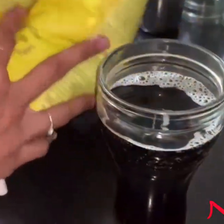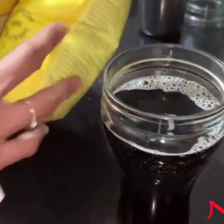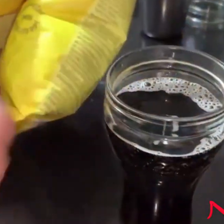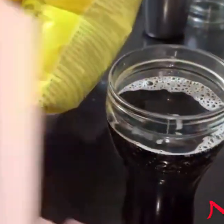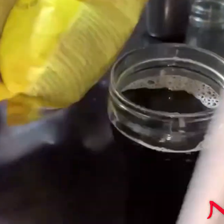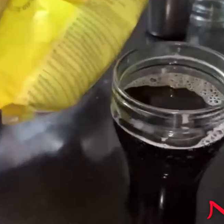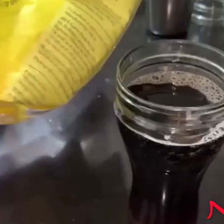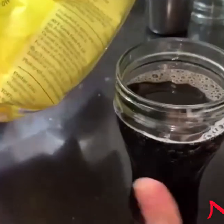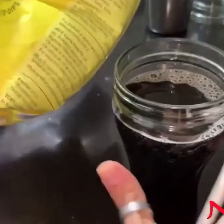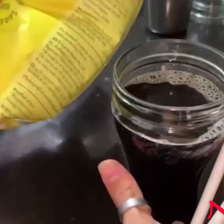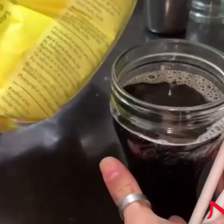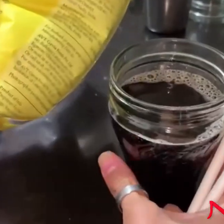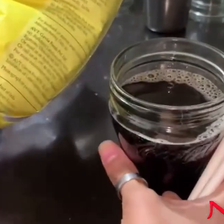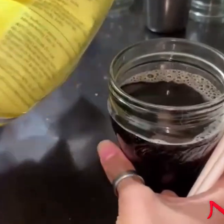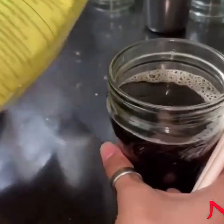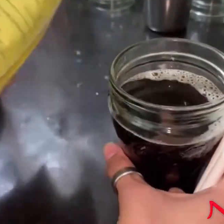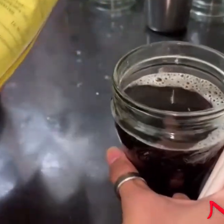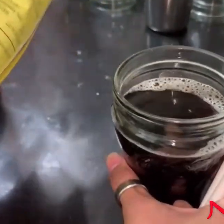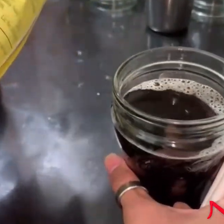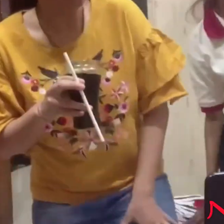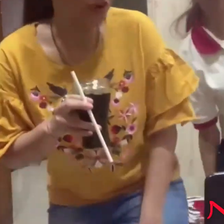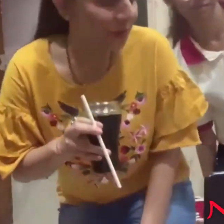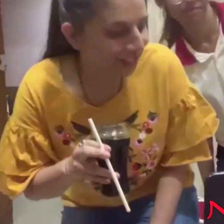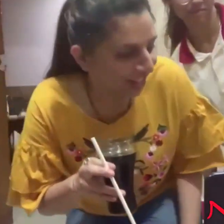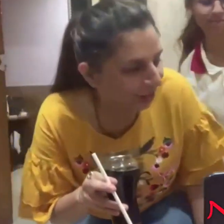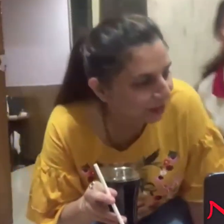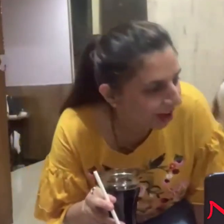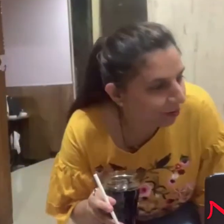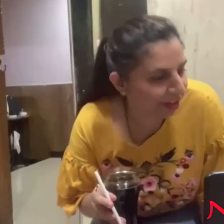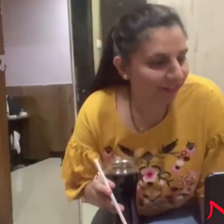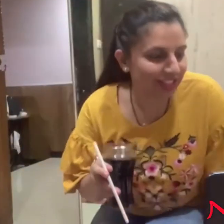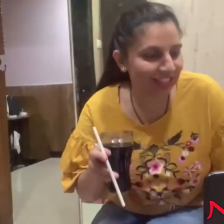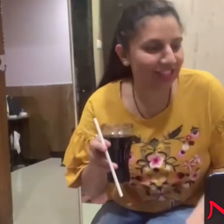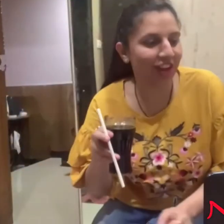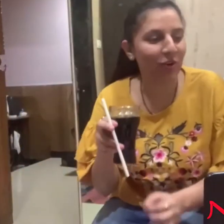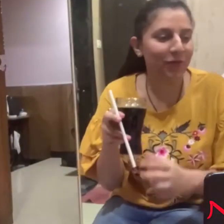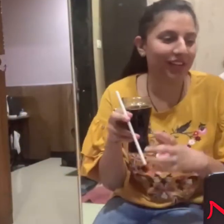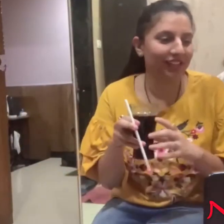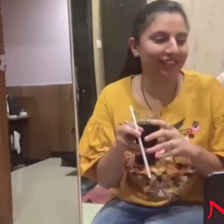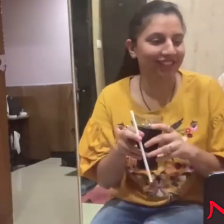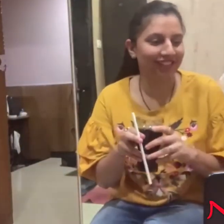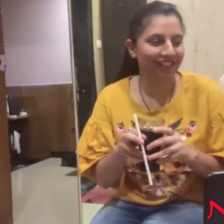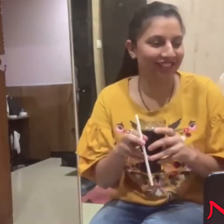चल वेफर्स लेके जाते हैं हम लोग डोरेमोन चालू लगाओ फेवरेट सीन चालू है मेरा